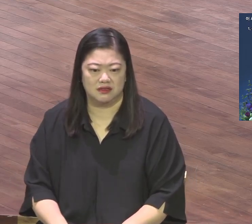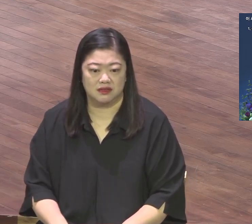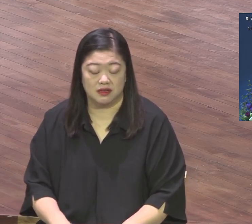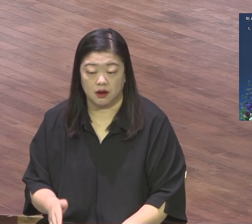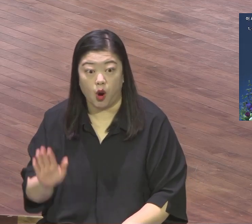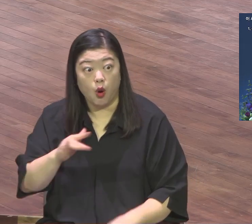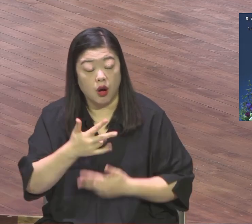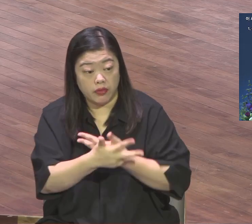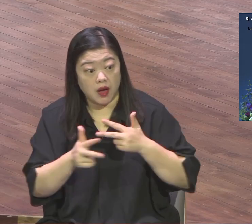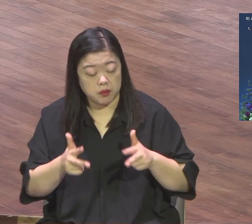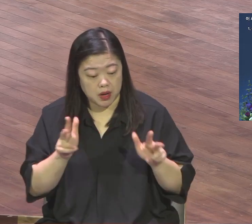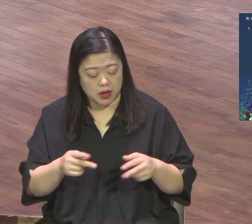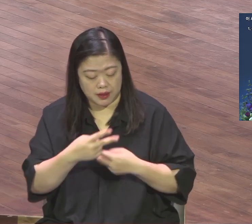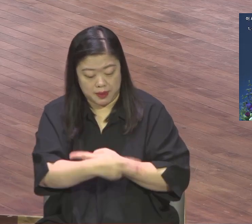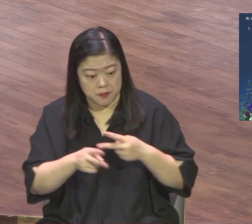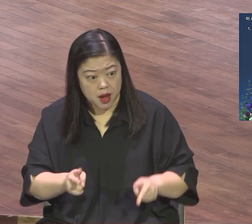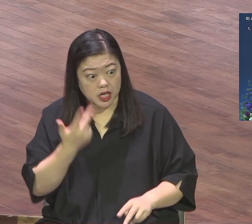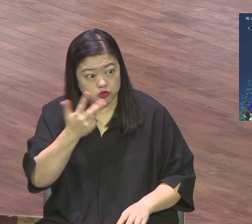매일 기도하니까 그 말씀.